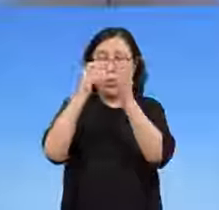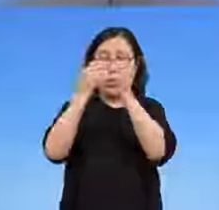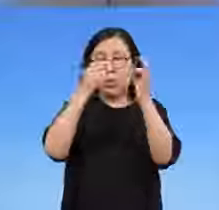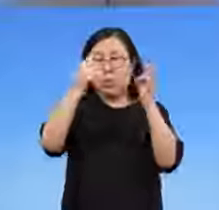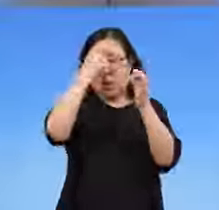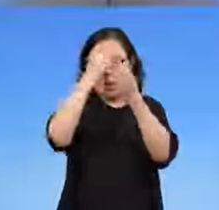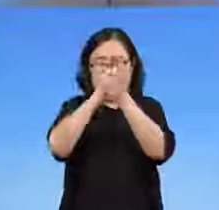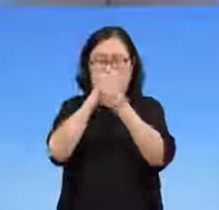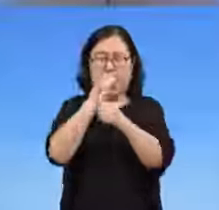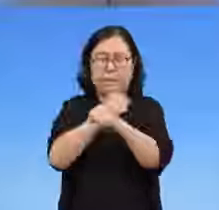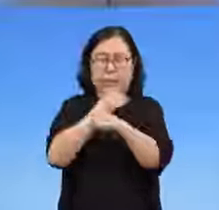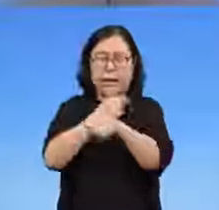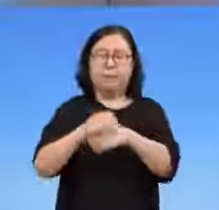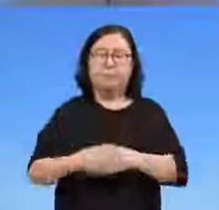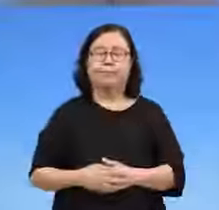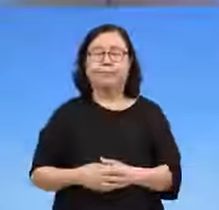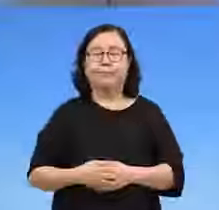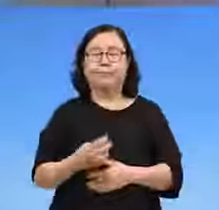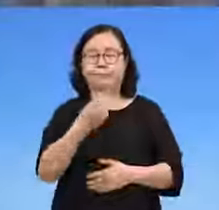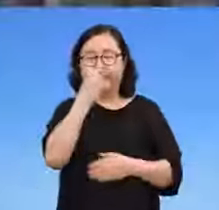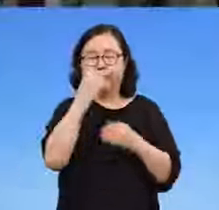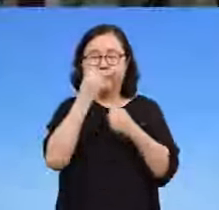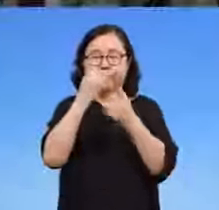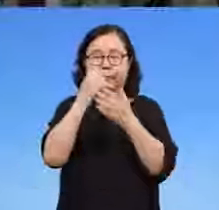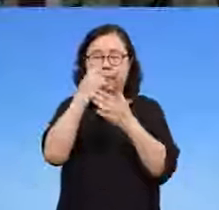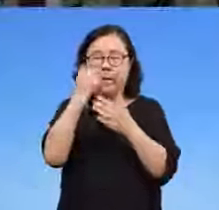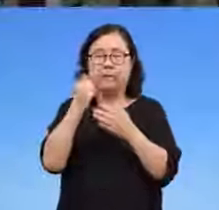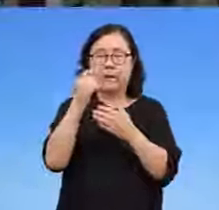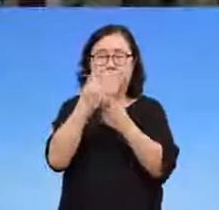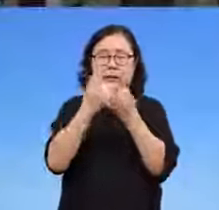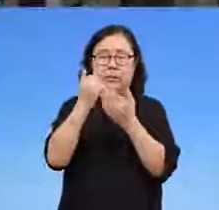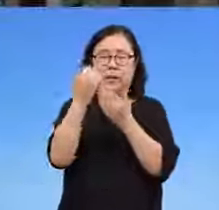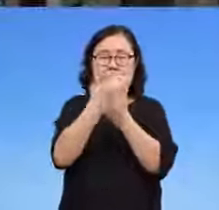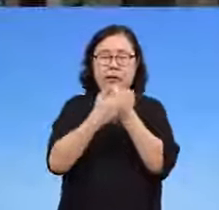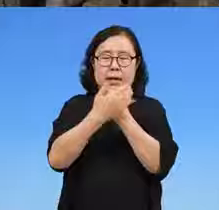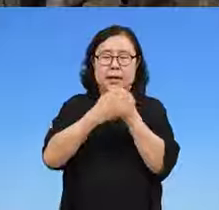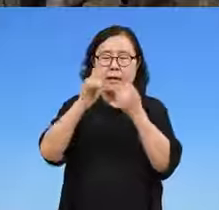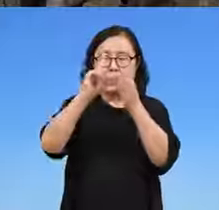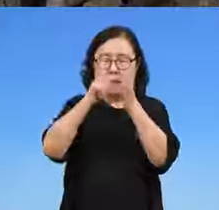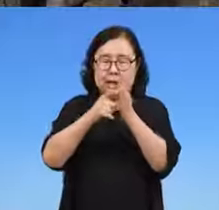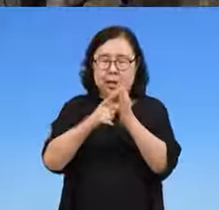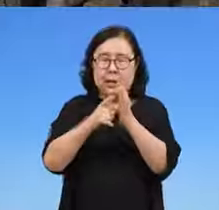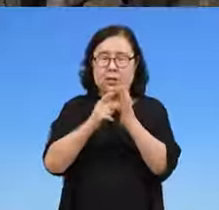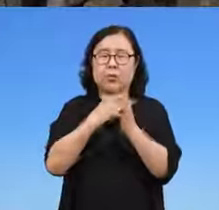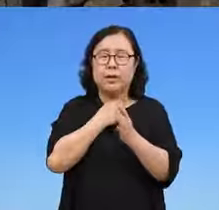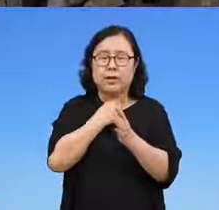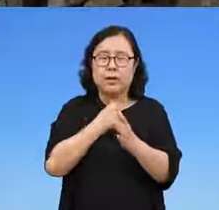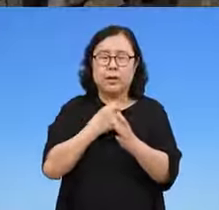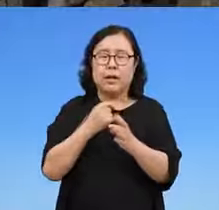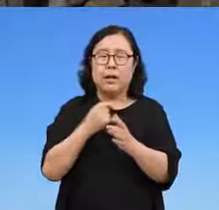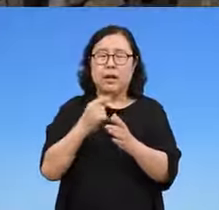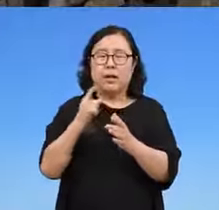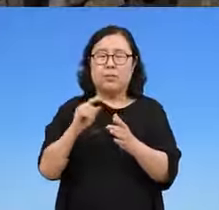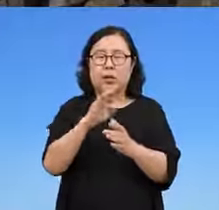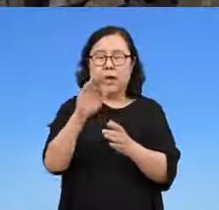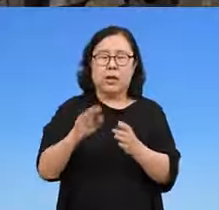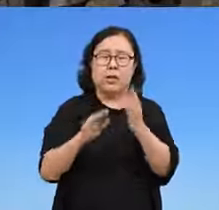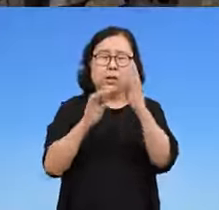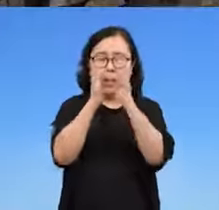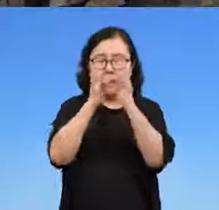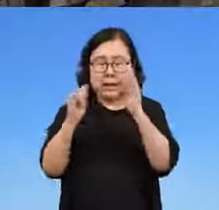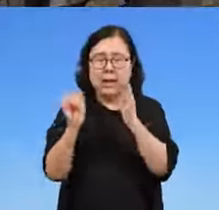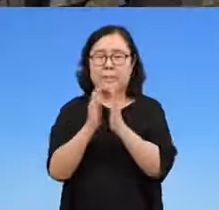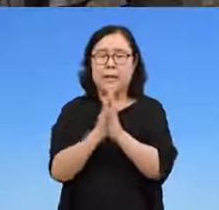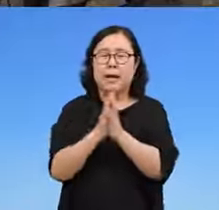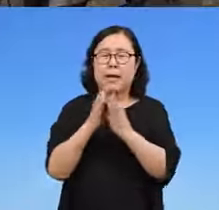같이 기도하시겠습니다. 살아계신 하나님 아버지, 하나님의 은혜를 이 시간 구합니다. 하나님, 우리에게도 지붕 뚫은 네